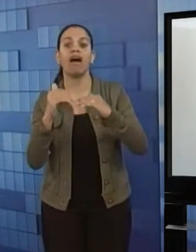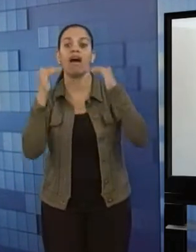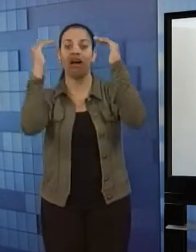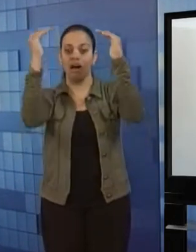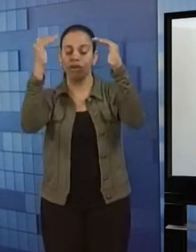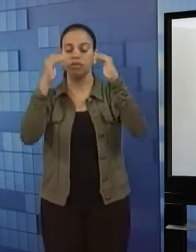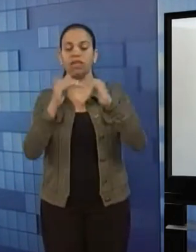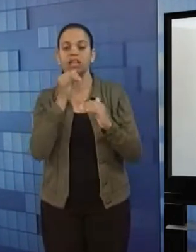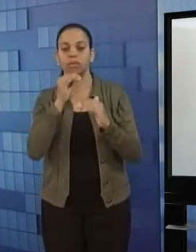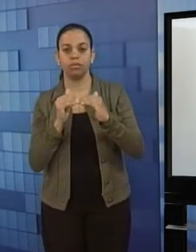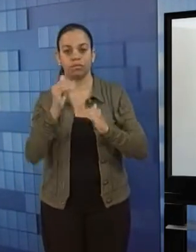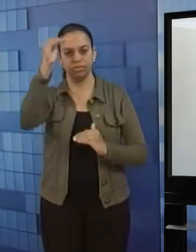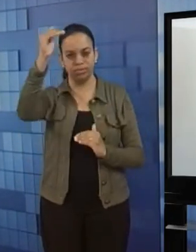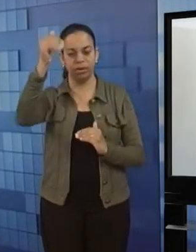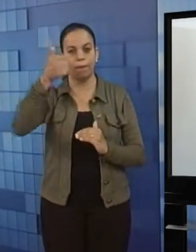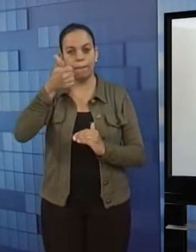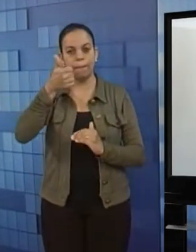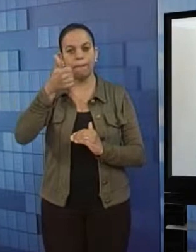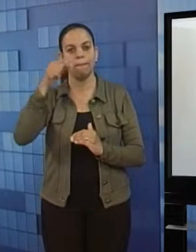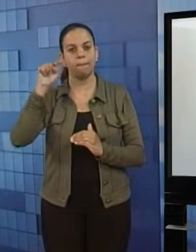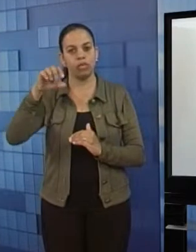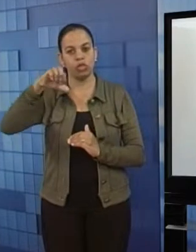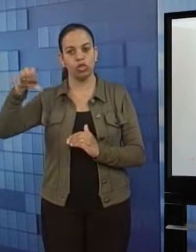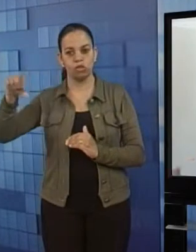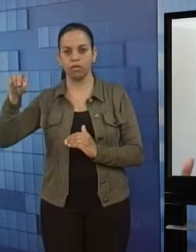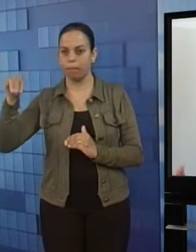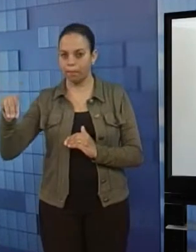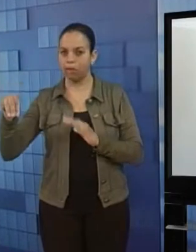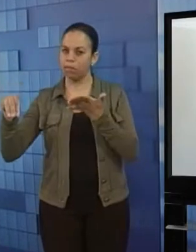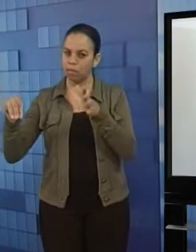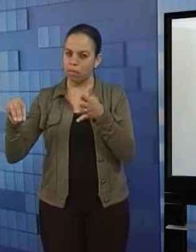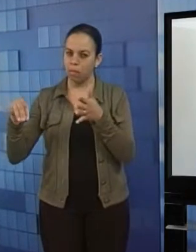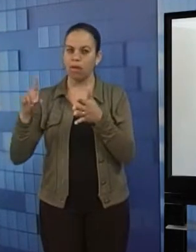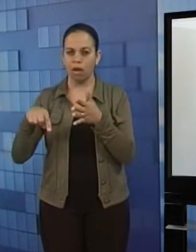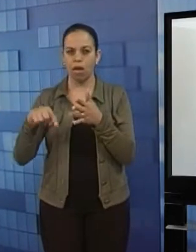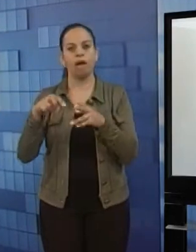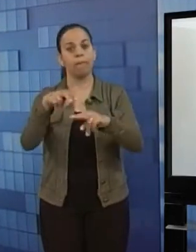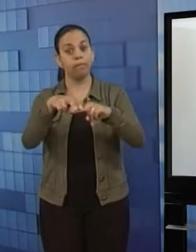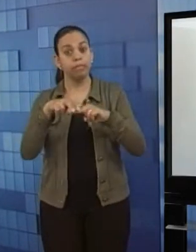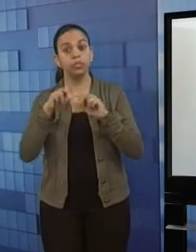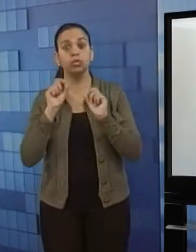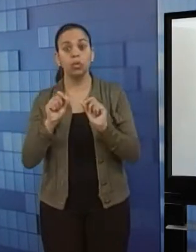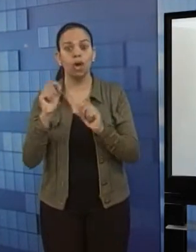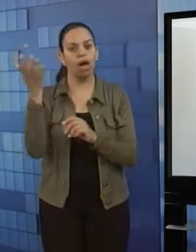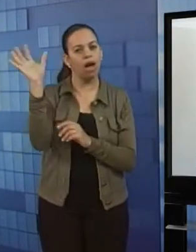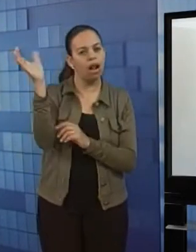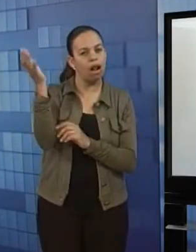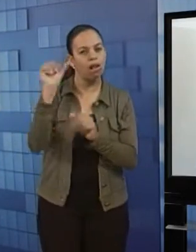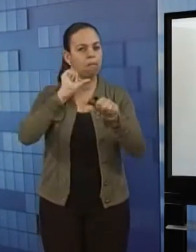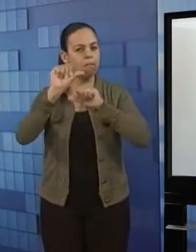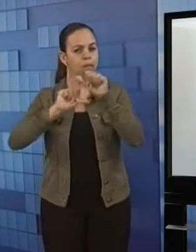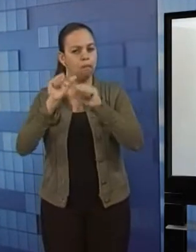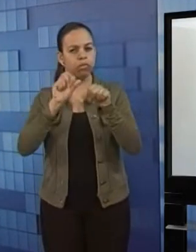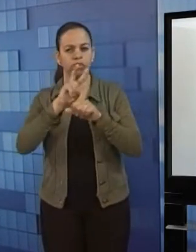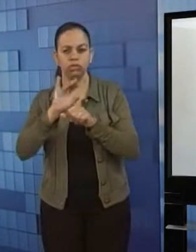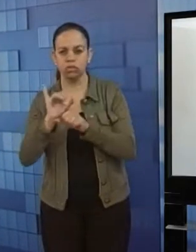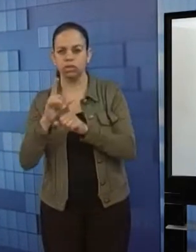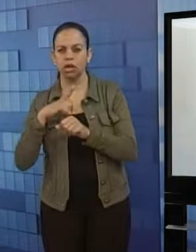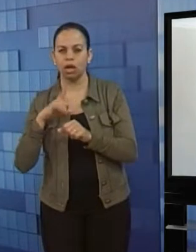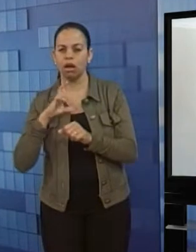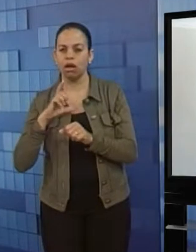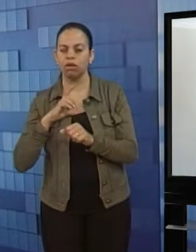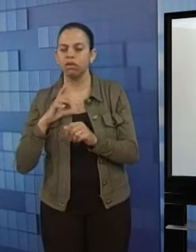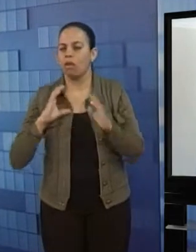é em torno de entre 1.000 e 900 metros, no caso, 900 e 1.000. E isso faz com que o clima tenha